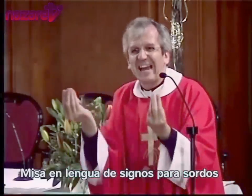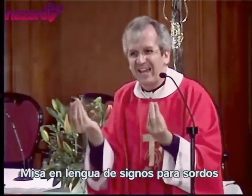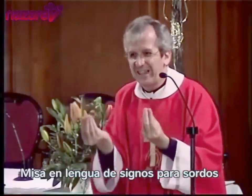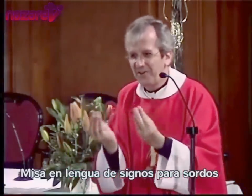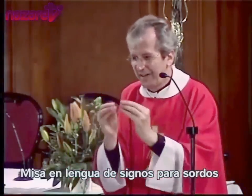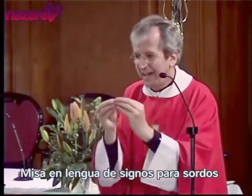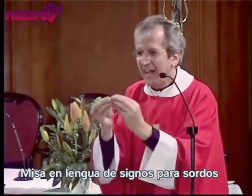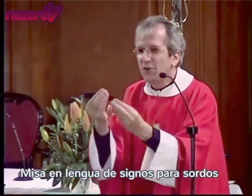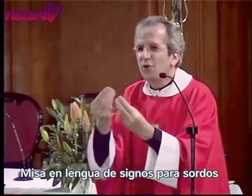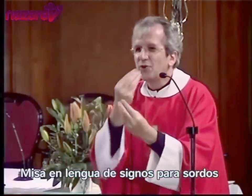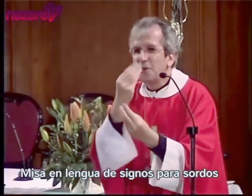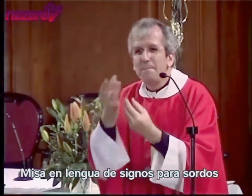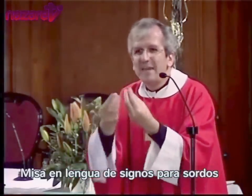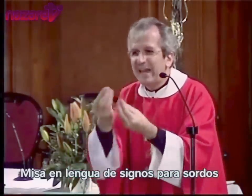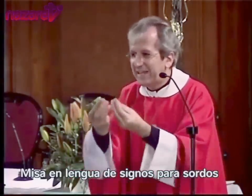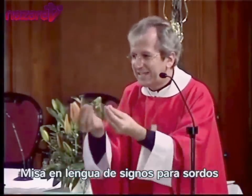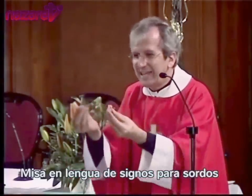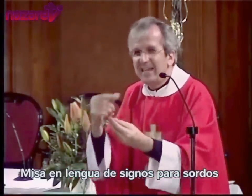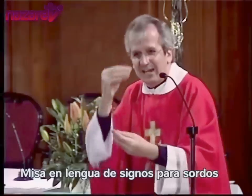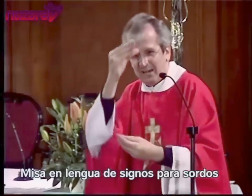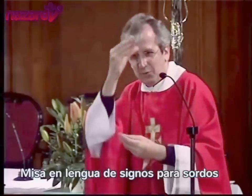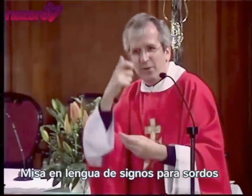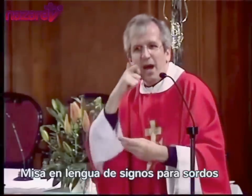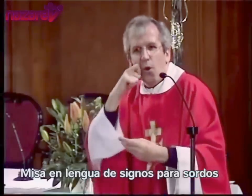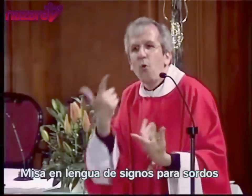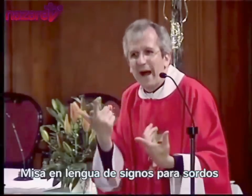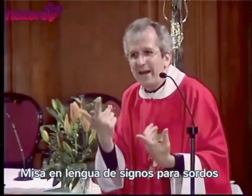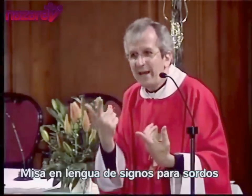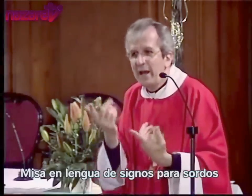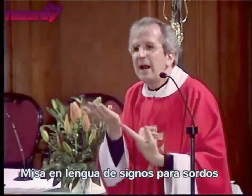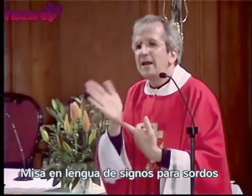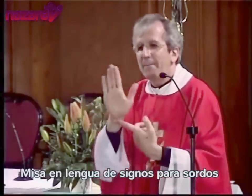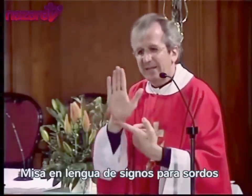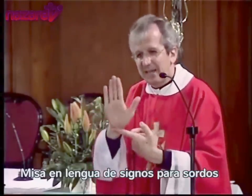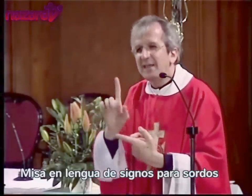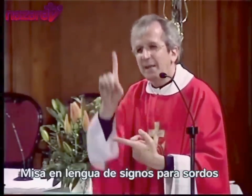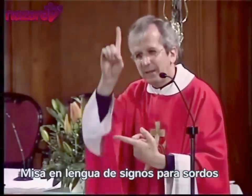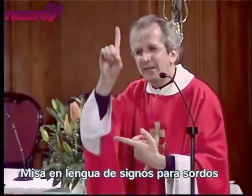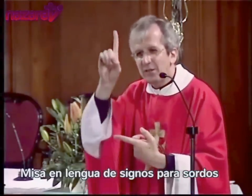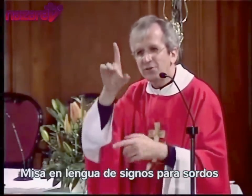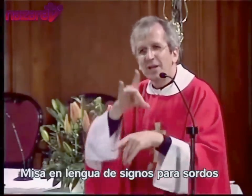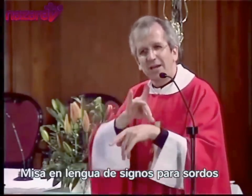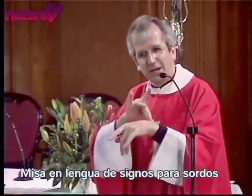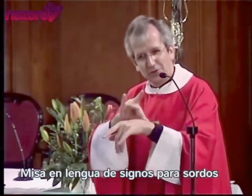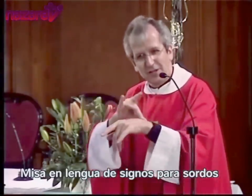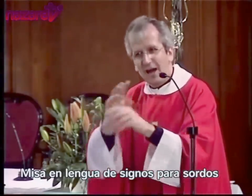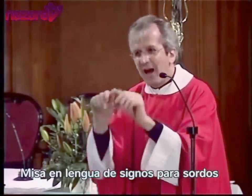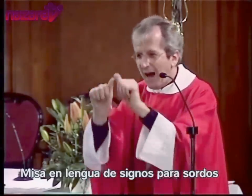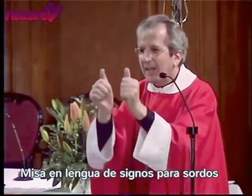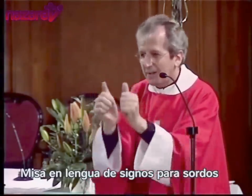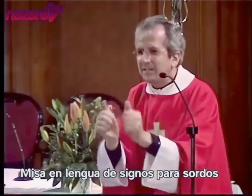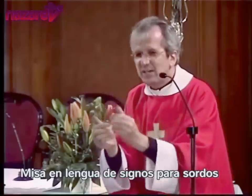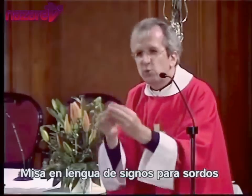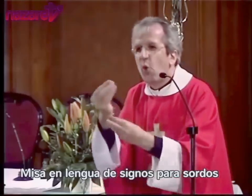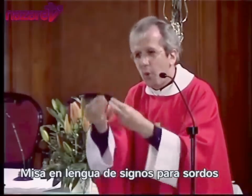en la creación, en todos los bienes y en la sabiduría humana, la presencia también de Dios que nos guía